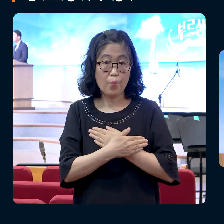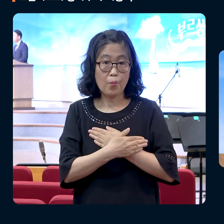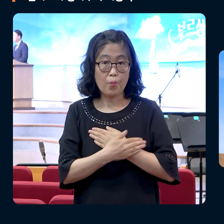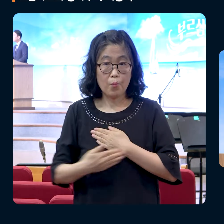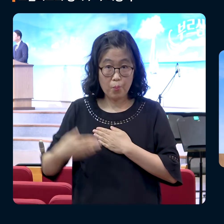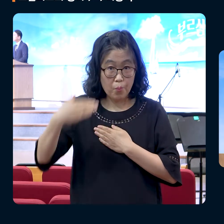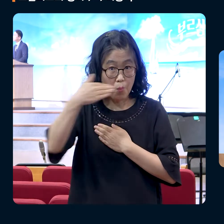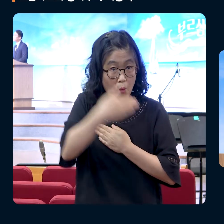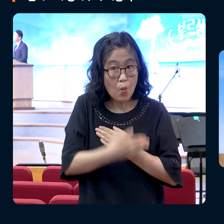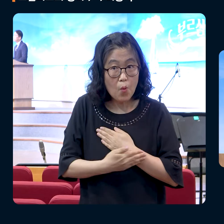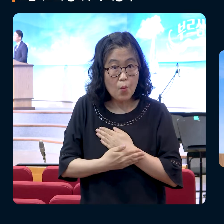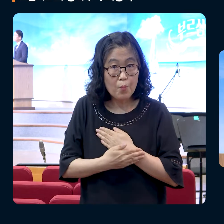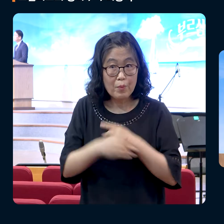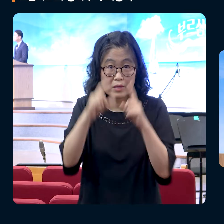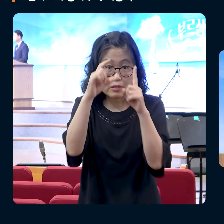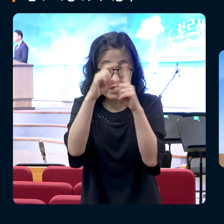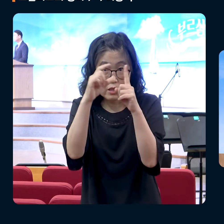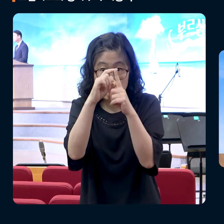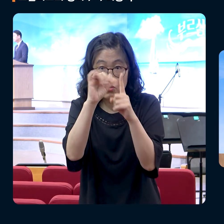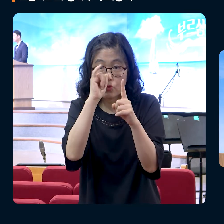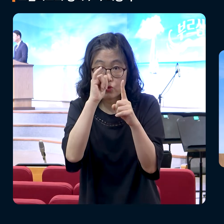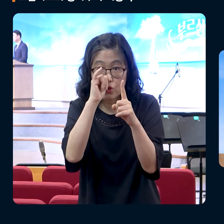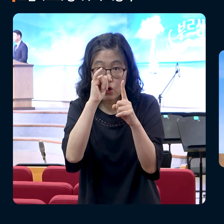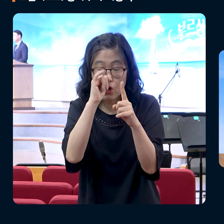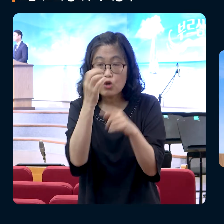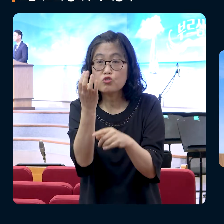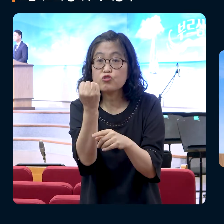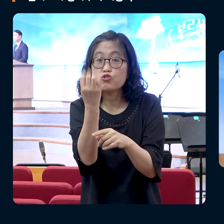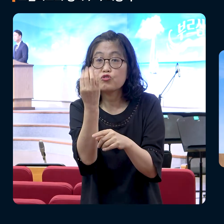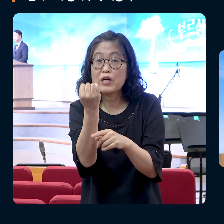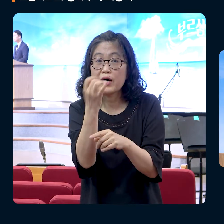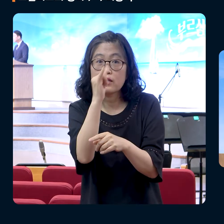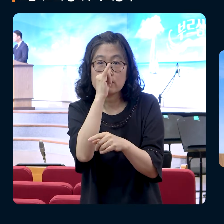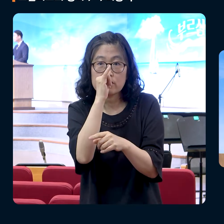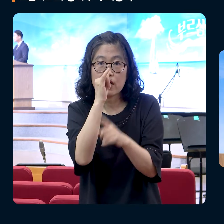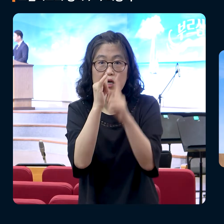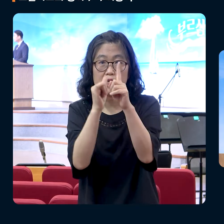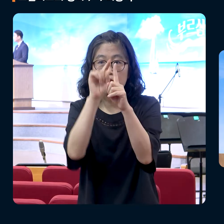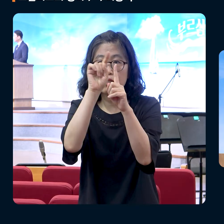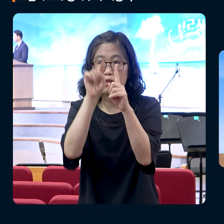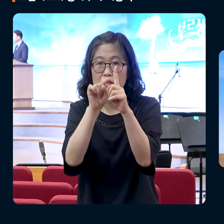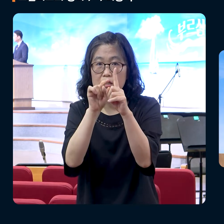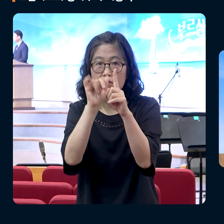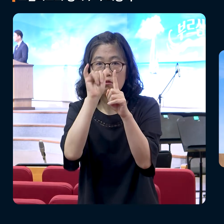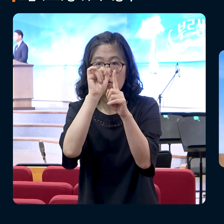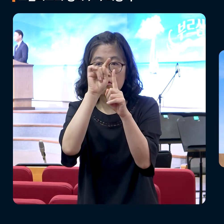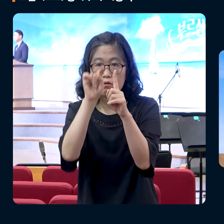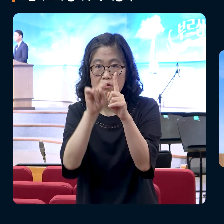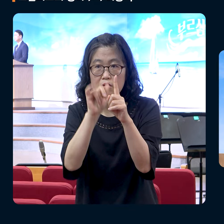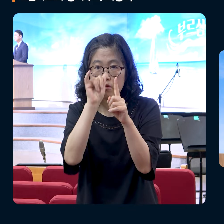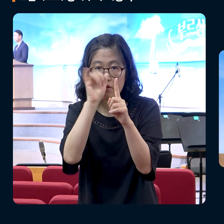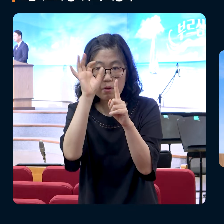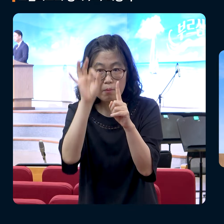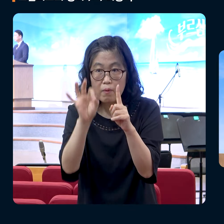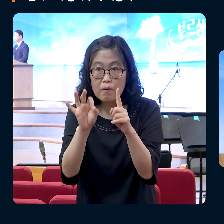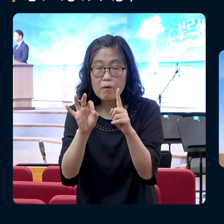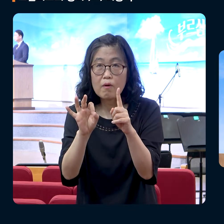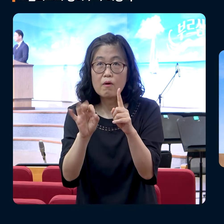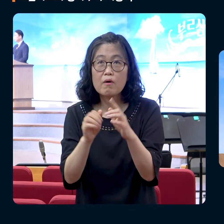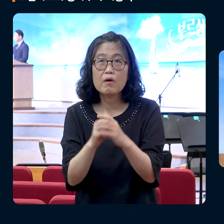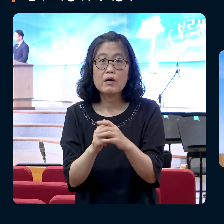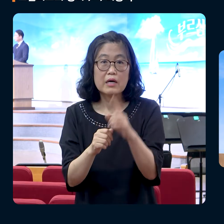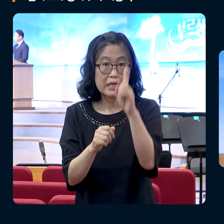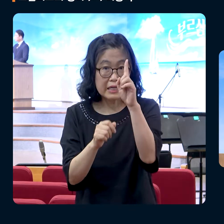보시면 몸이라는 단어에 이상한 숫자가 하나 붙어 있습니다. 1이라고 되어 있나요? 1이라고